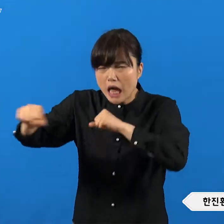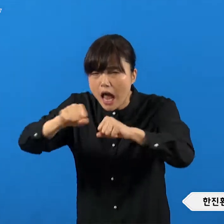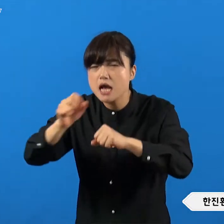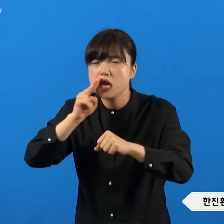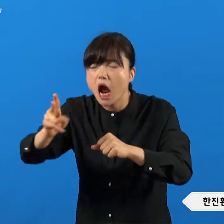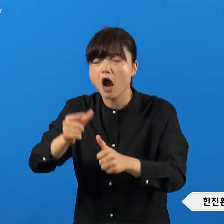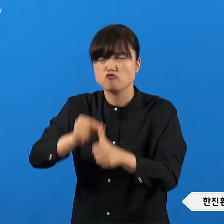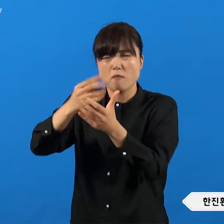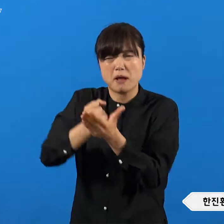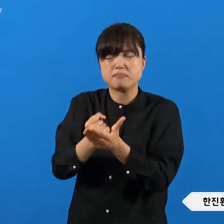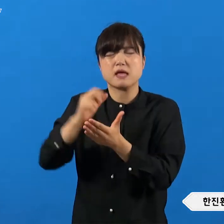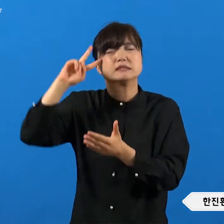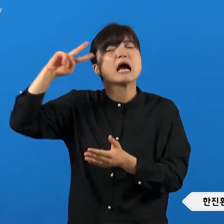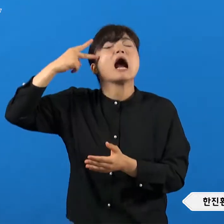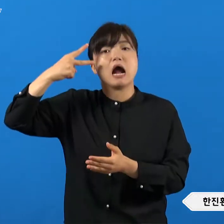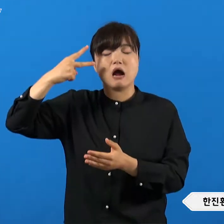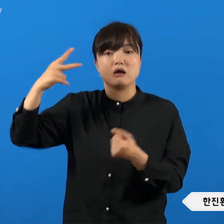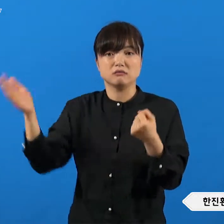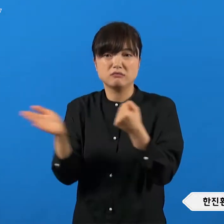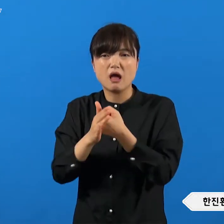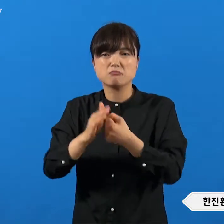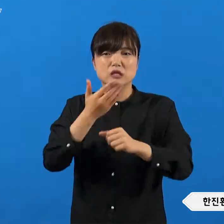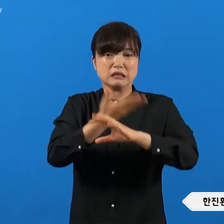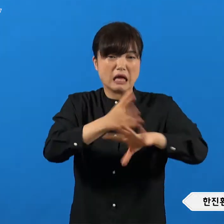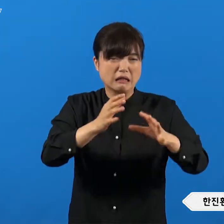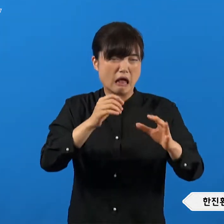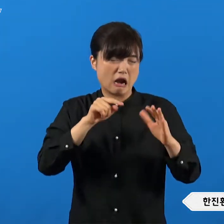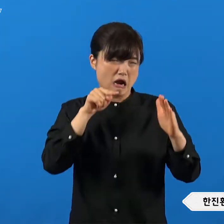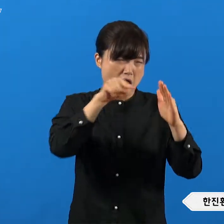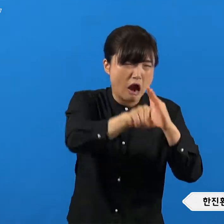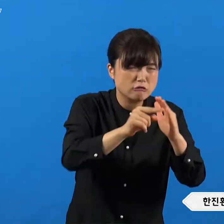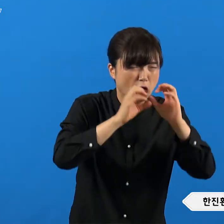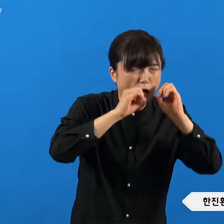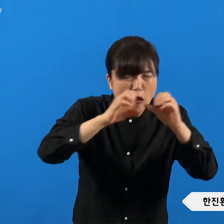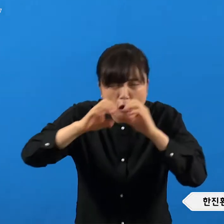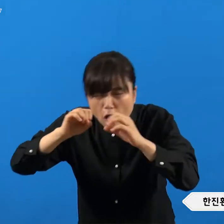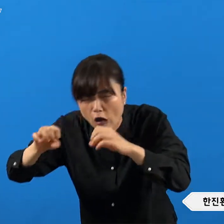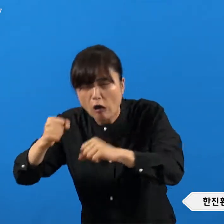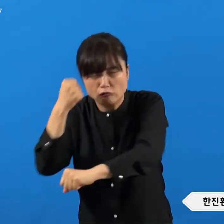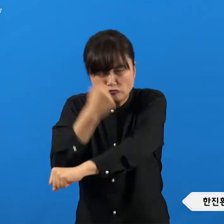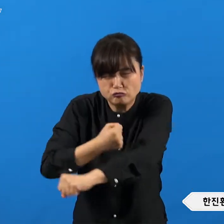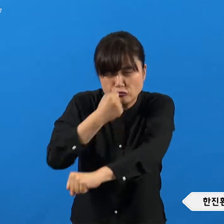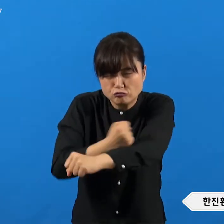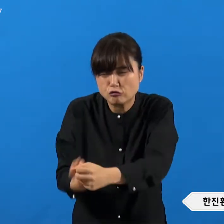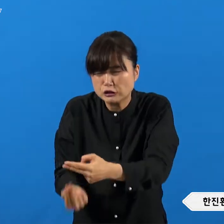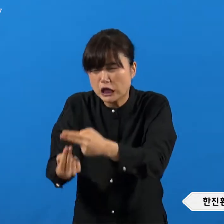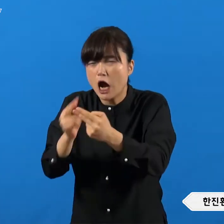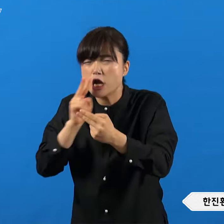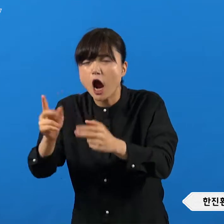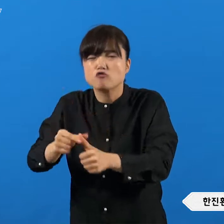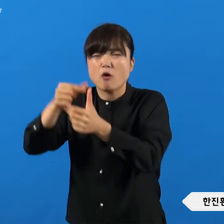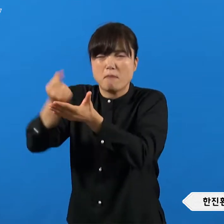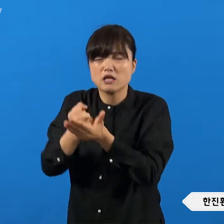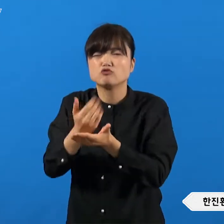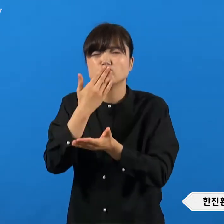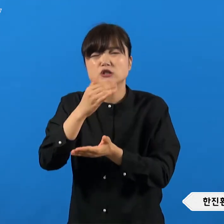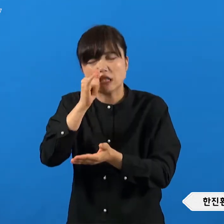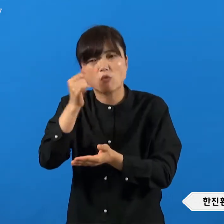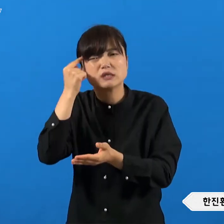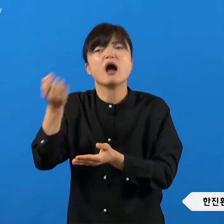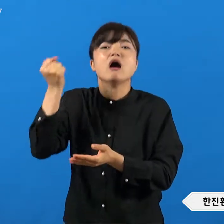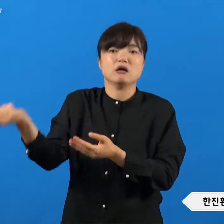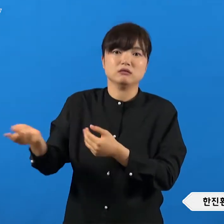수 있는 줄 알기 때문에 해외까지 나가서 전도하고 하는 그런 공로를 쌓아야 구원받을 수 있을 줄 알고 그렇게